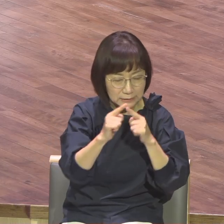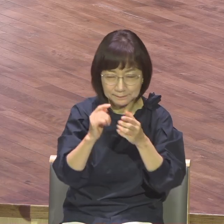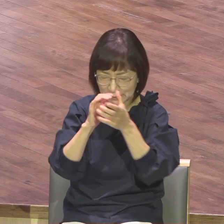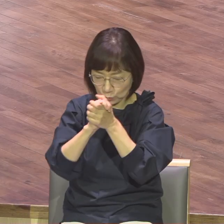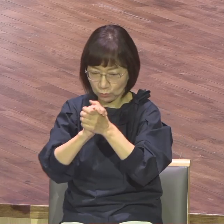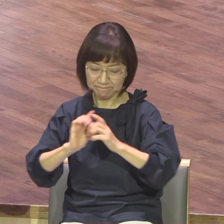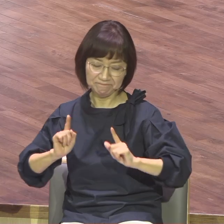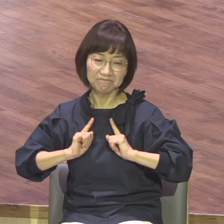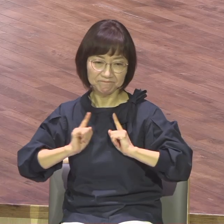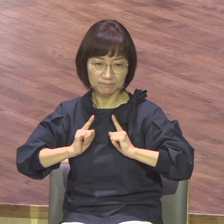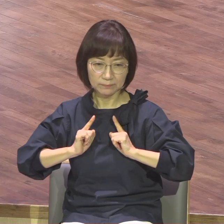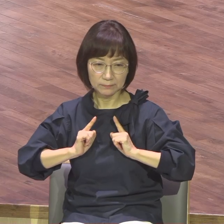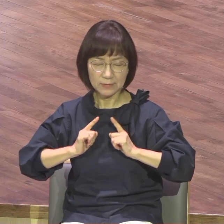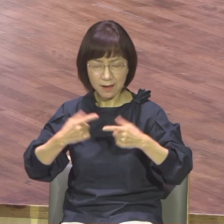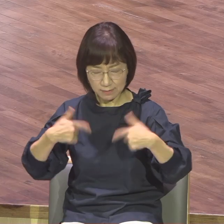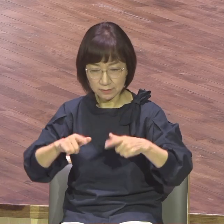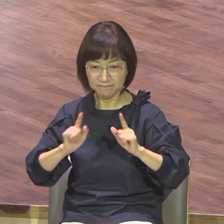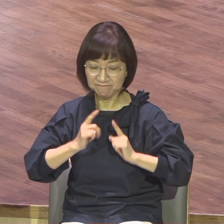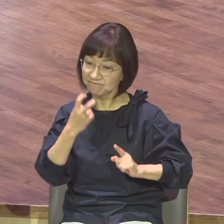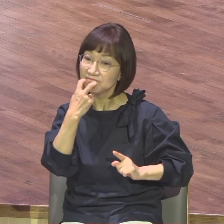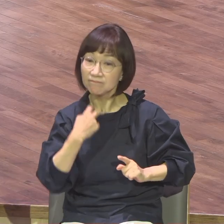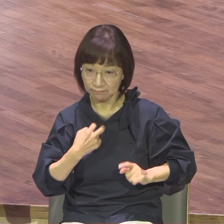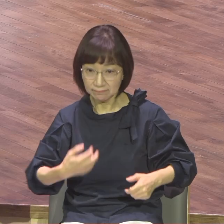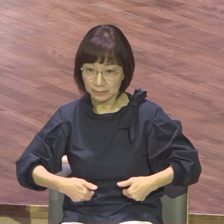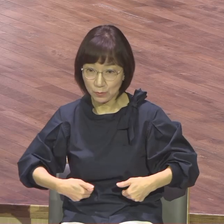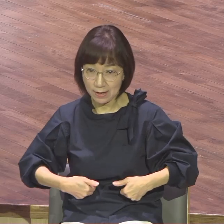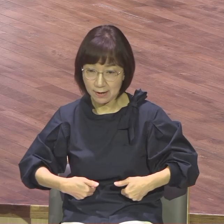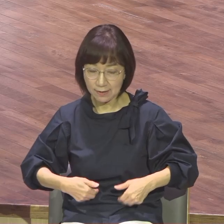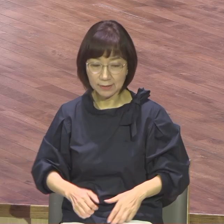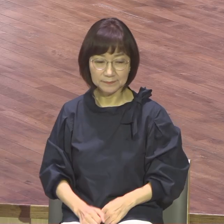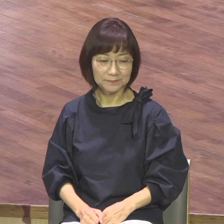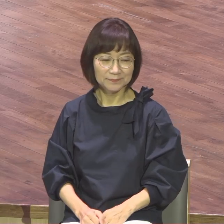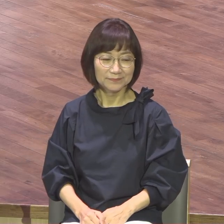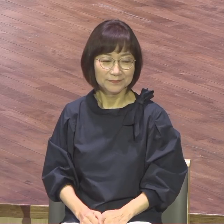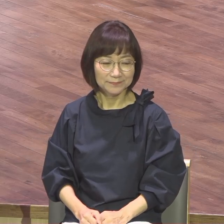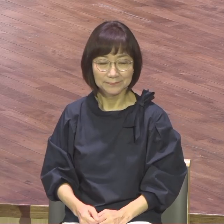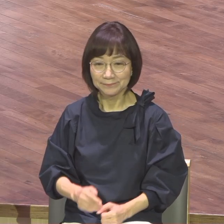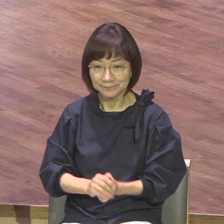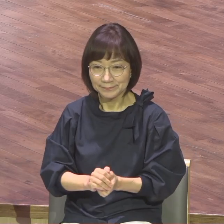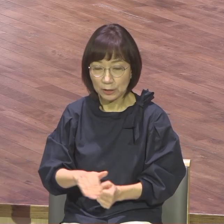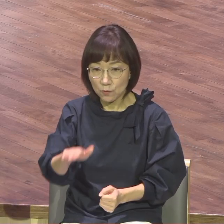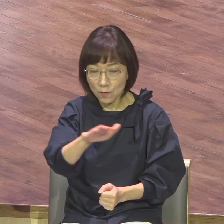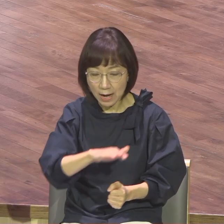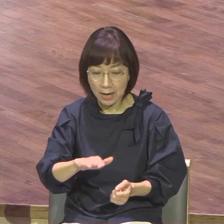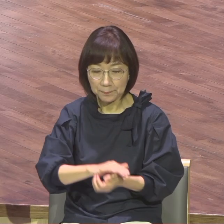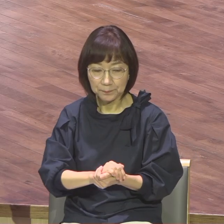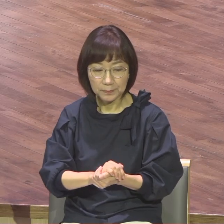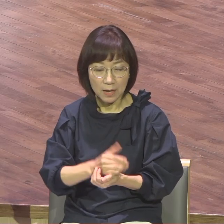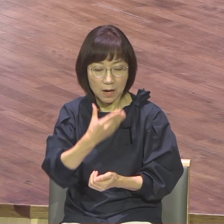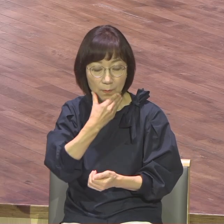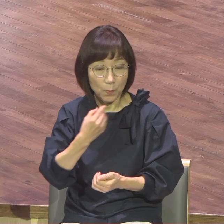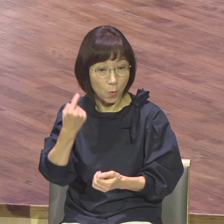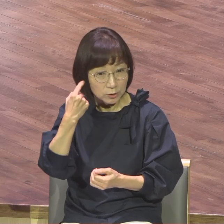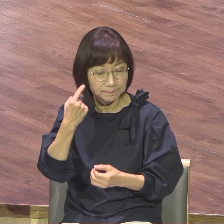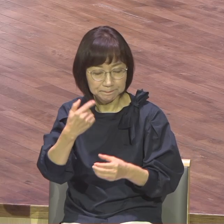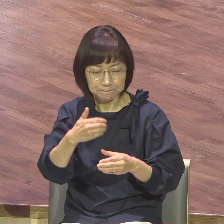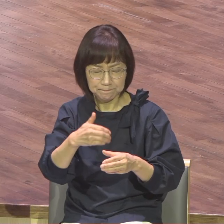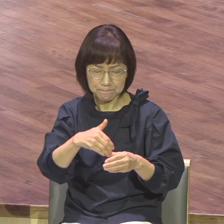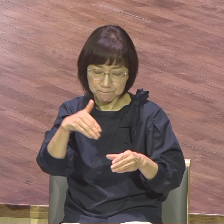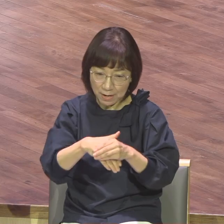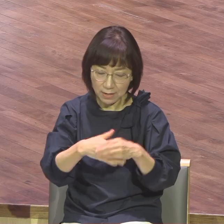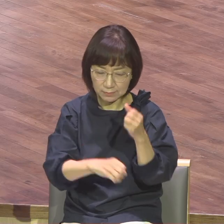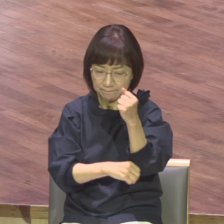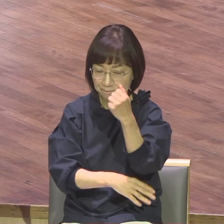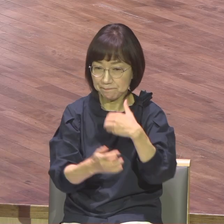있느냐, 그 믿음대로. 그 사람이 얼마나 체질이 복음적으로, 얼마나 각인이 바뀌어졌느냐 따라서 다르다.